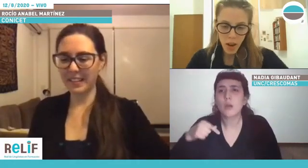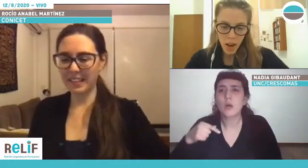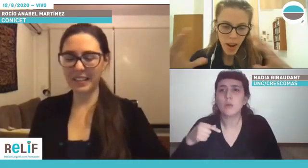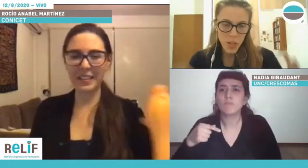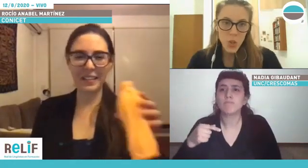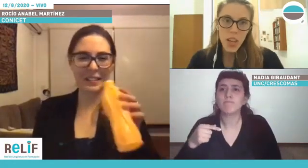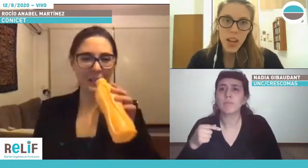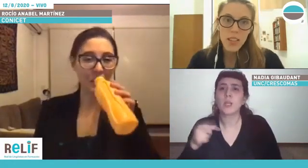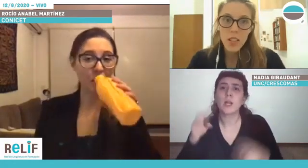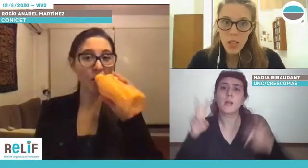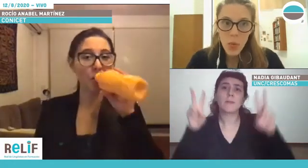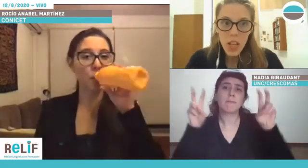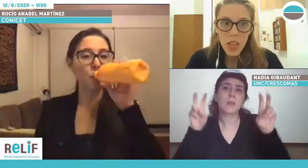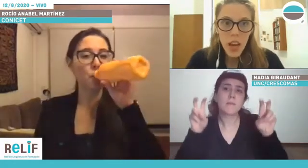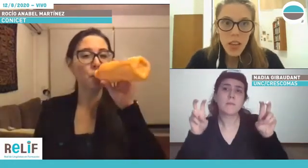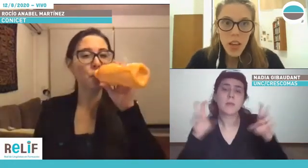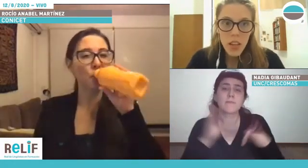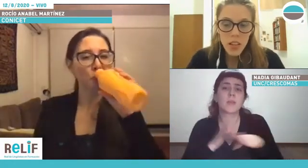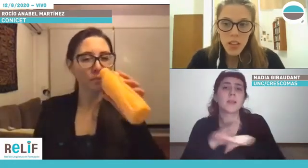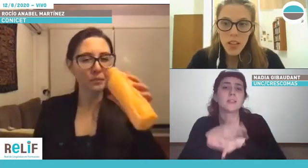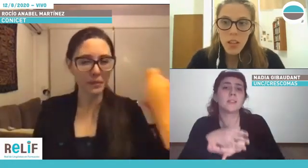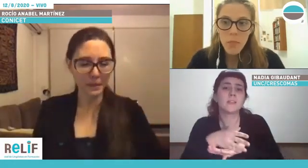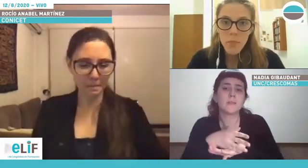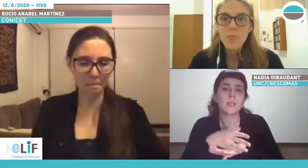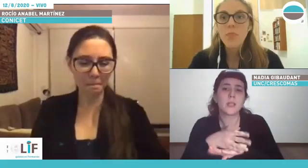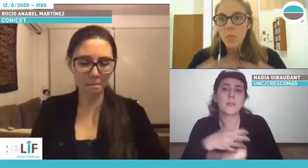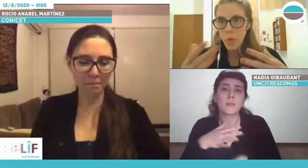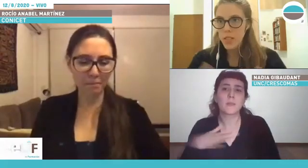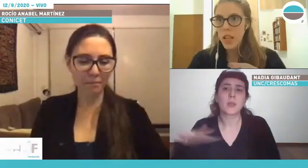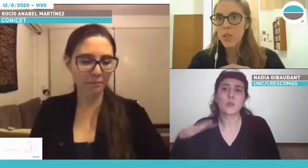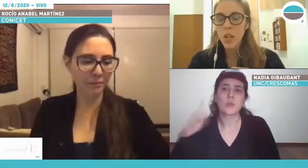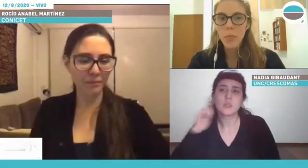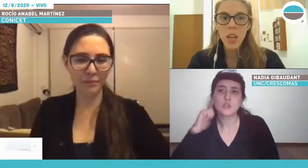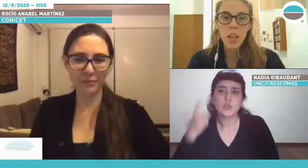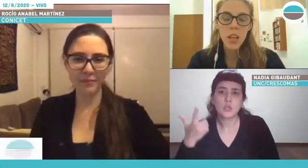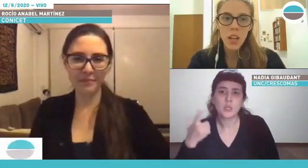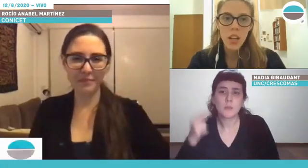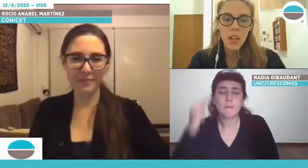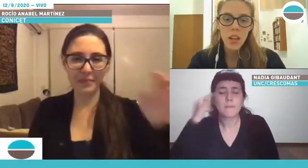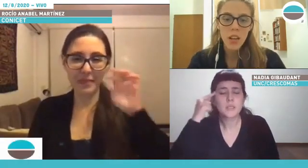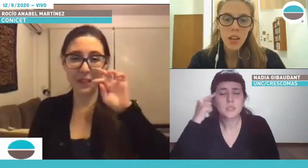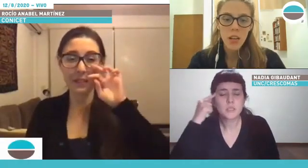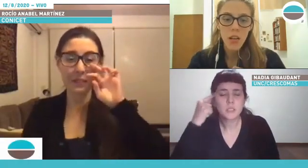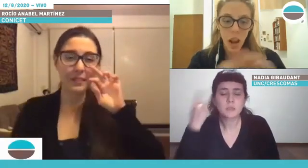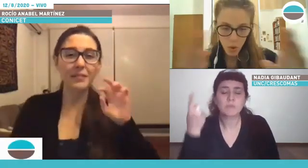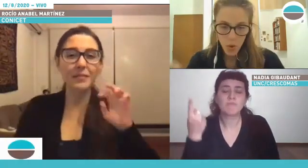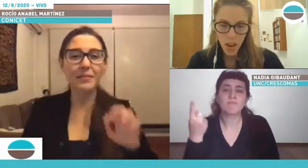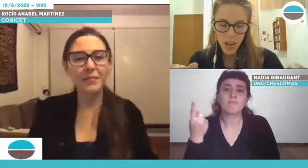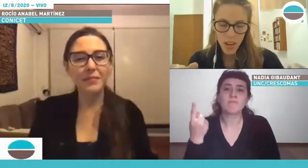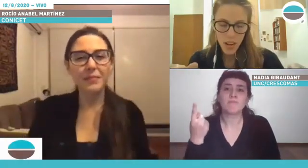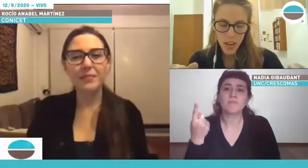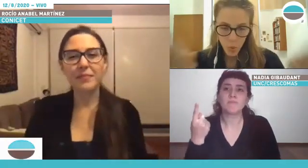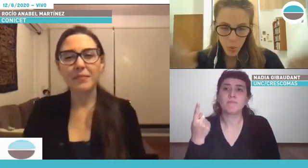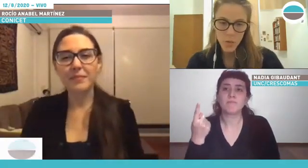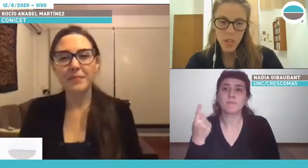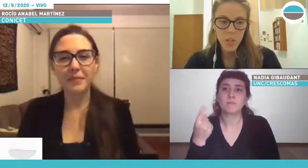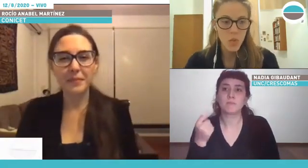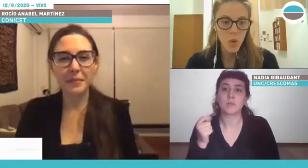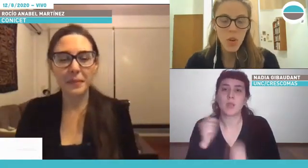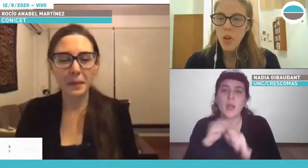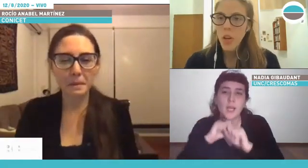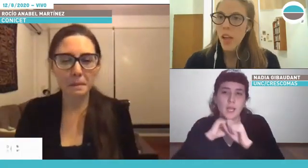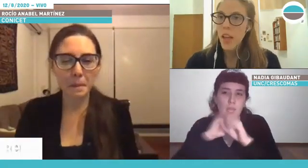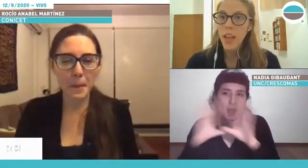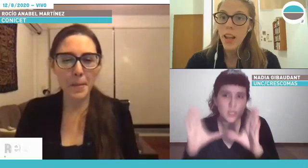yendo al marco de la accesibilidad y pensando también hago una aclaración pensando